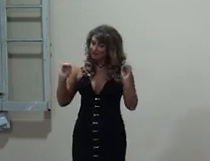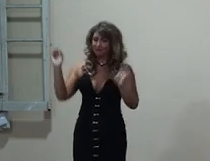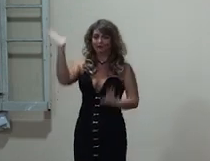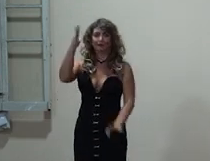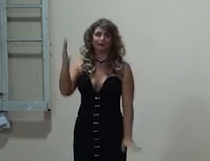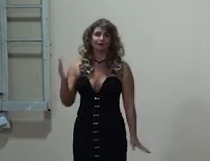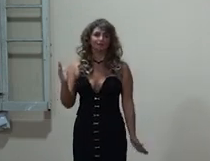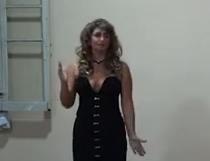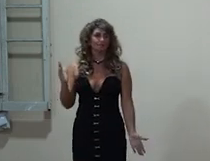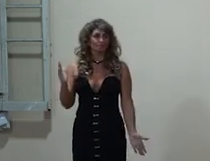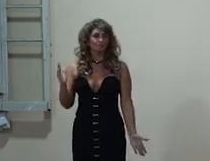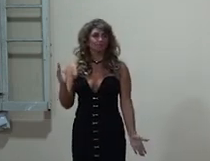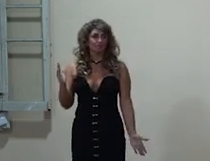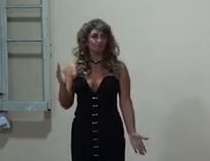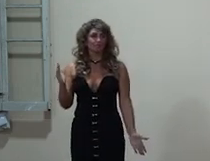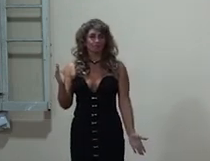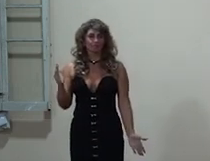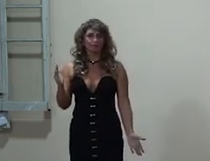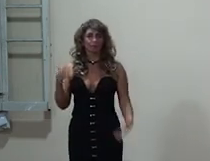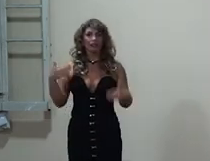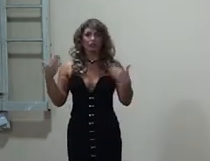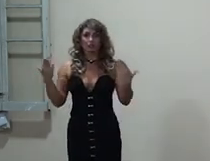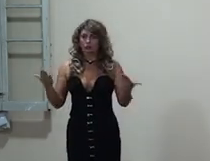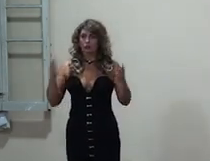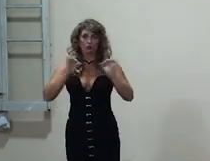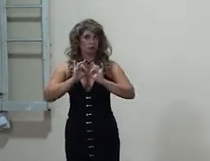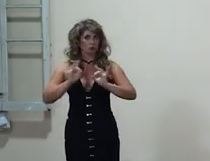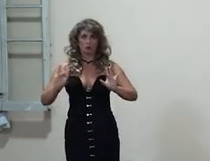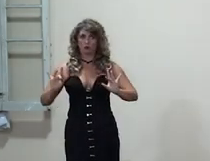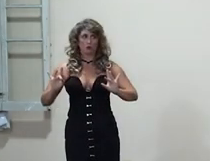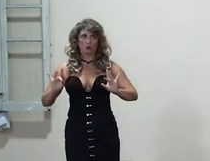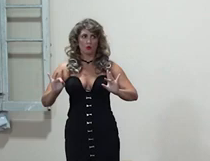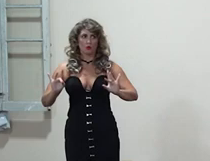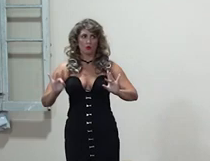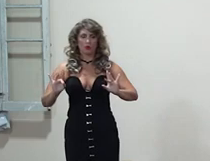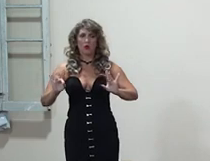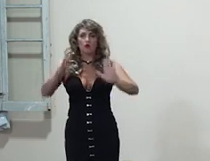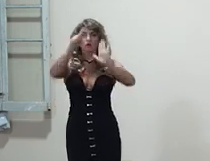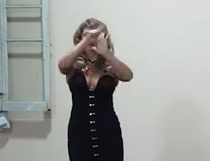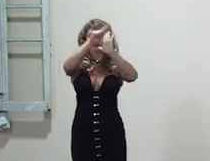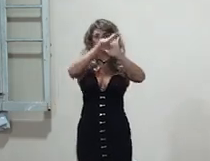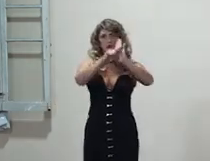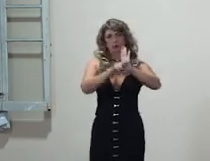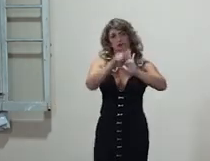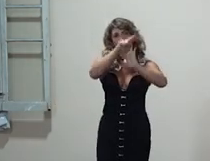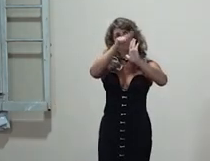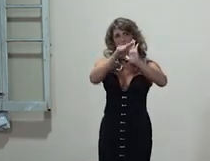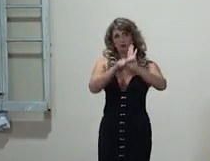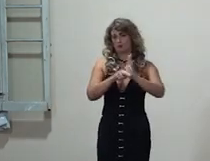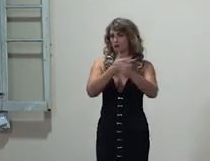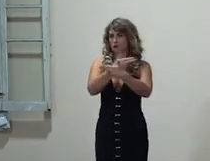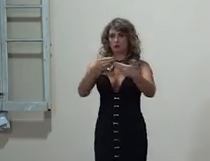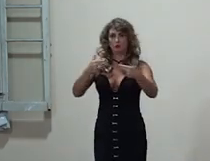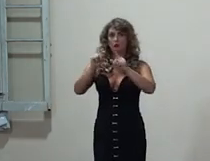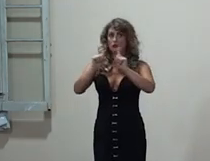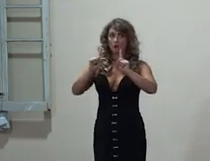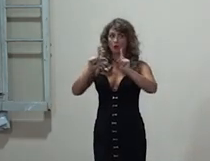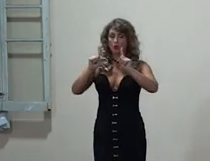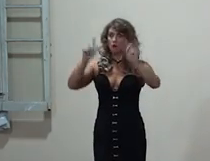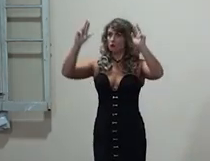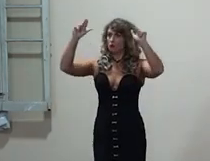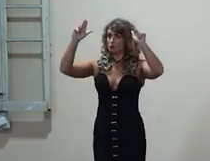aqui. Então, a questão não é a normatização das coisas. A questão